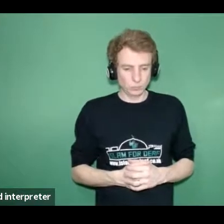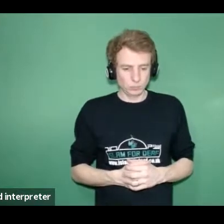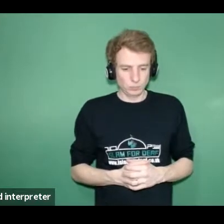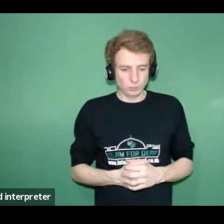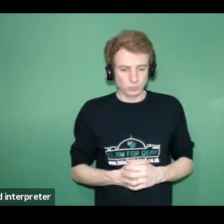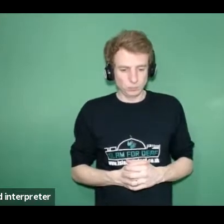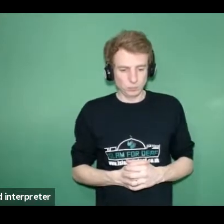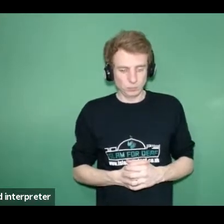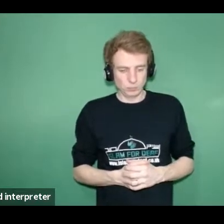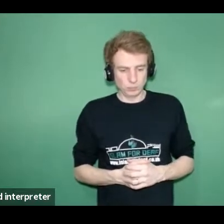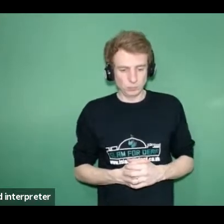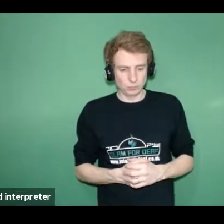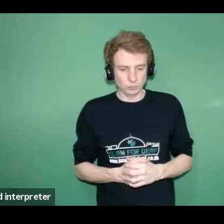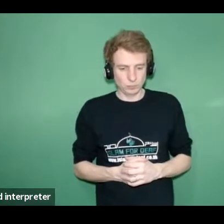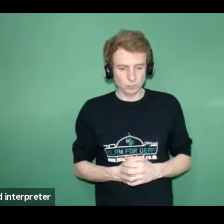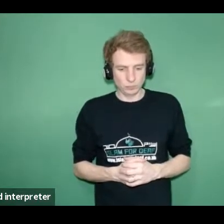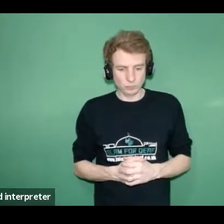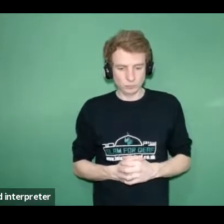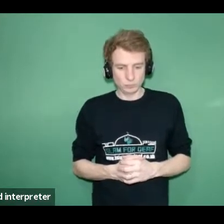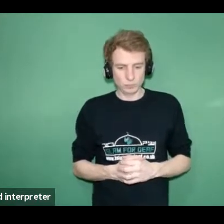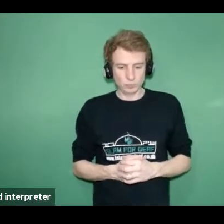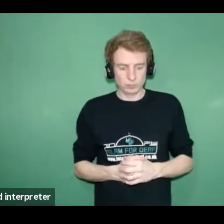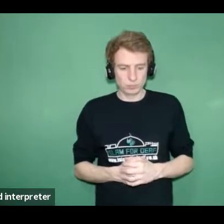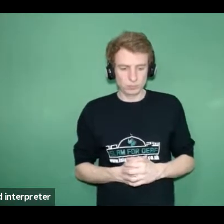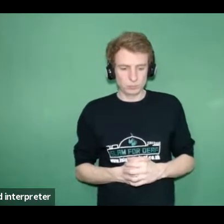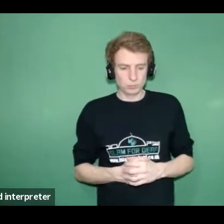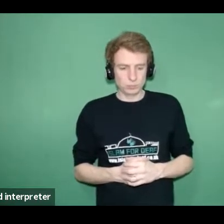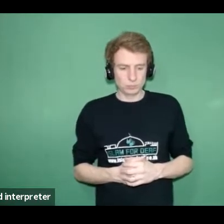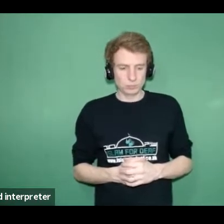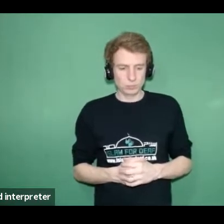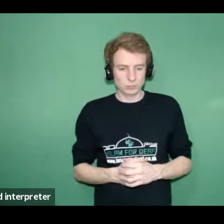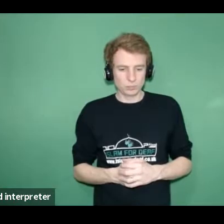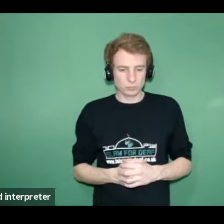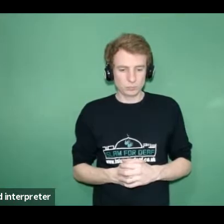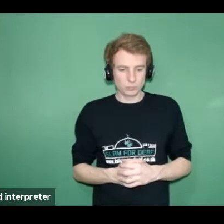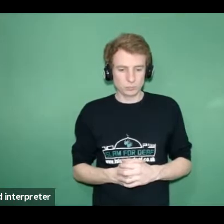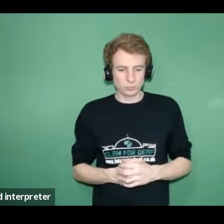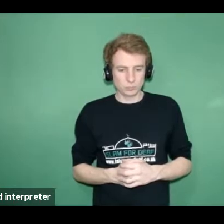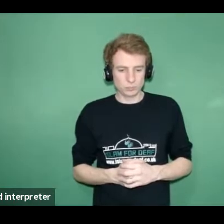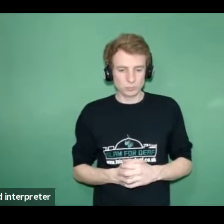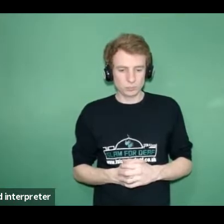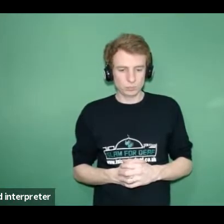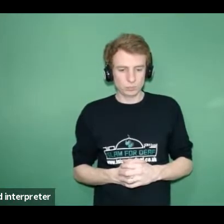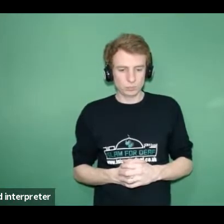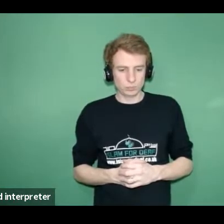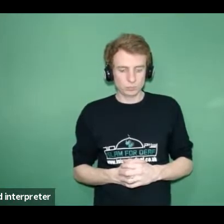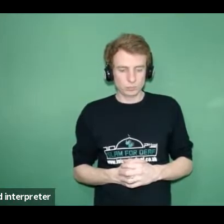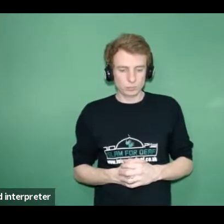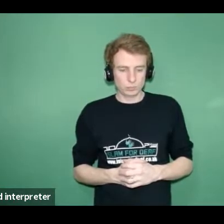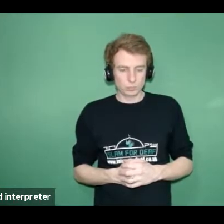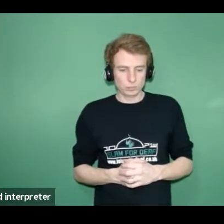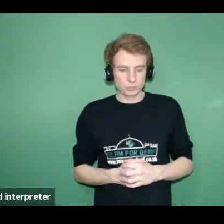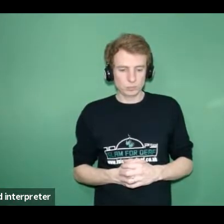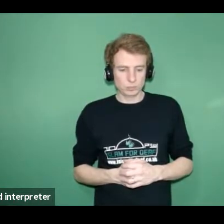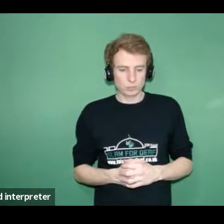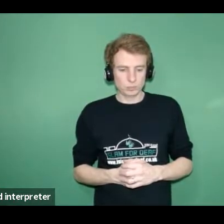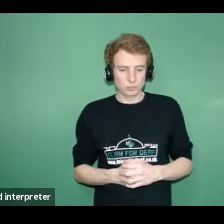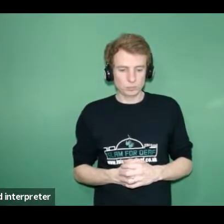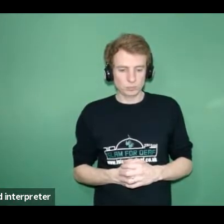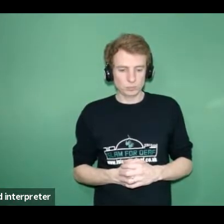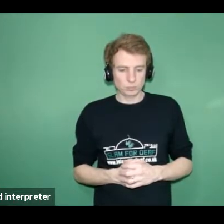ينفعهم هذا الإيمان، لا ينفعهم في الدنيا بالسعادة الحقيقية، ولا ينفعهم في